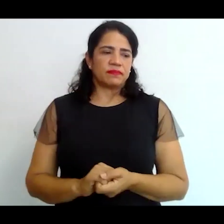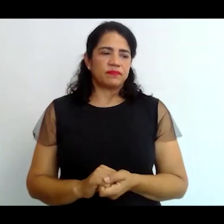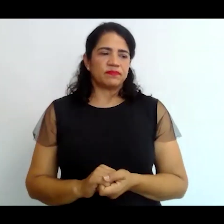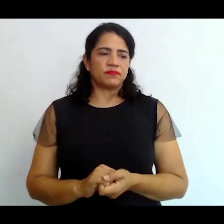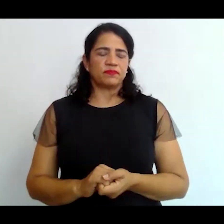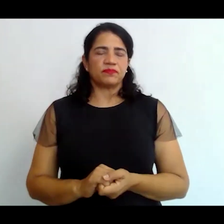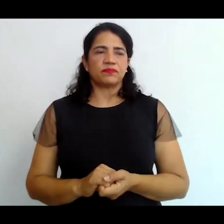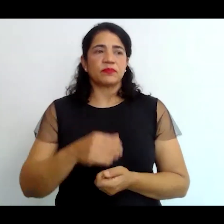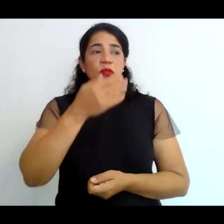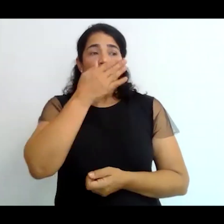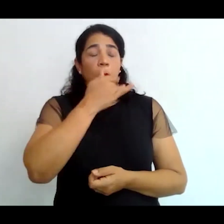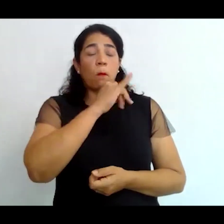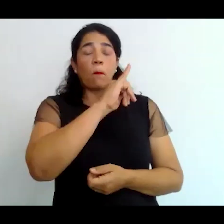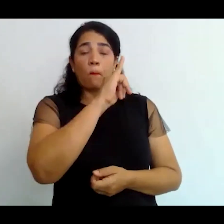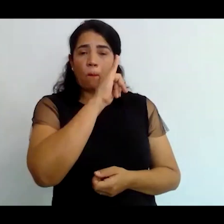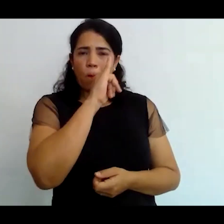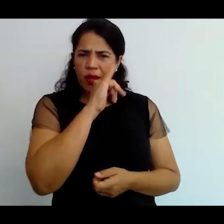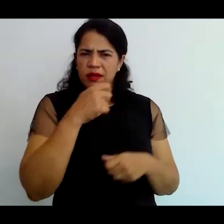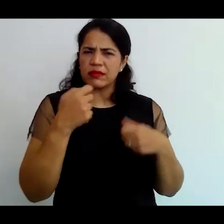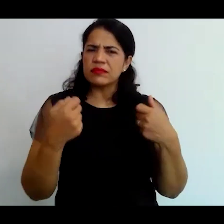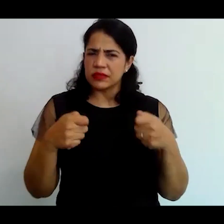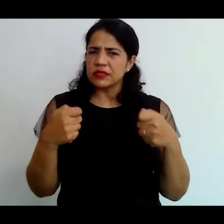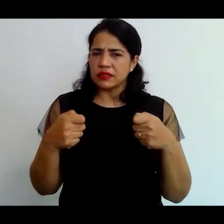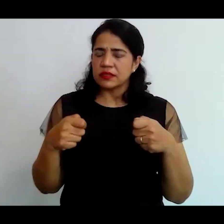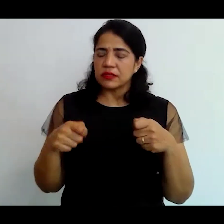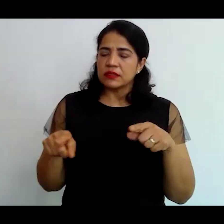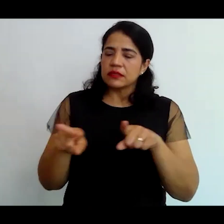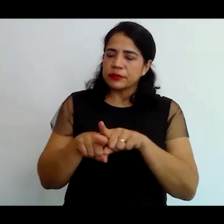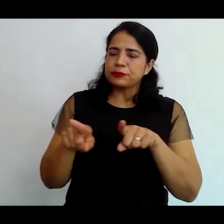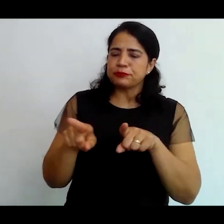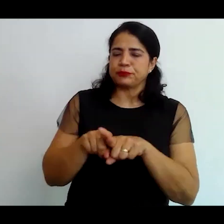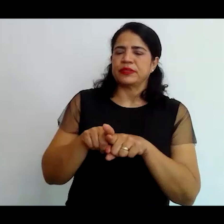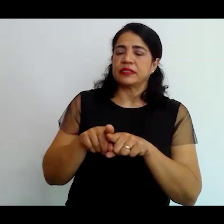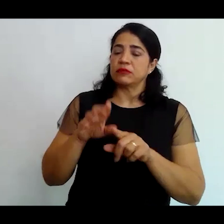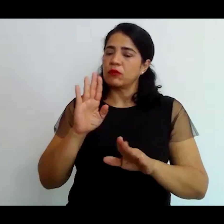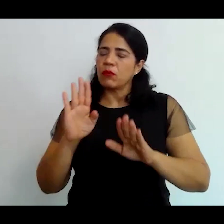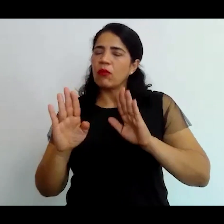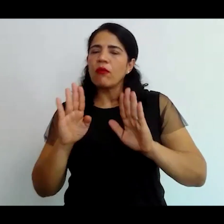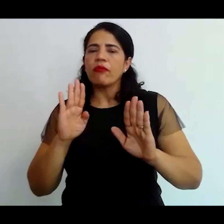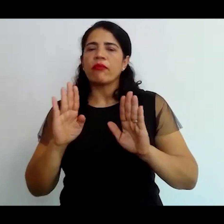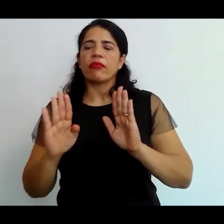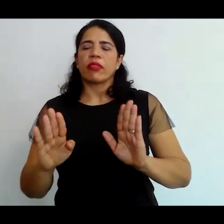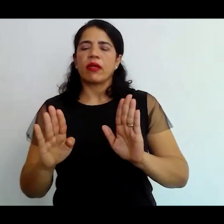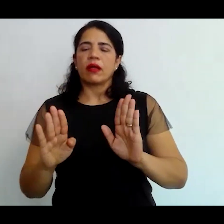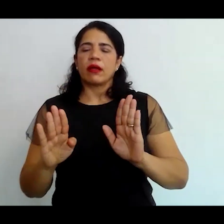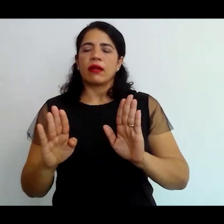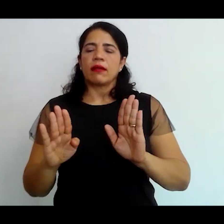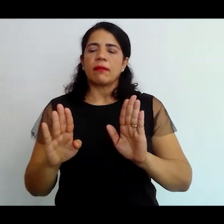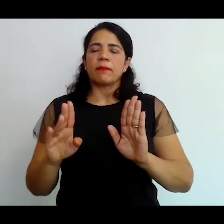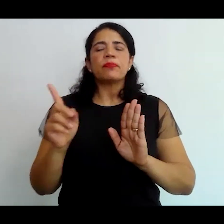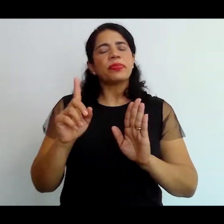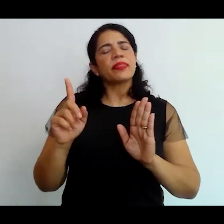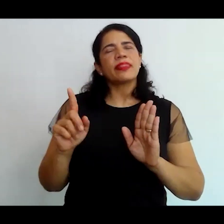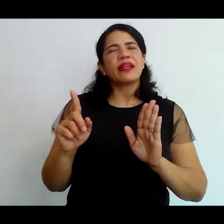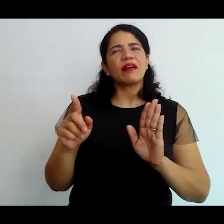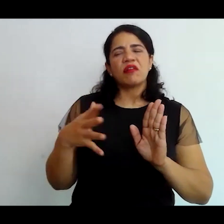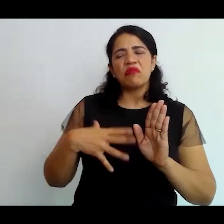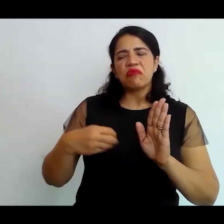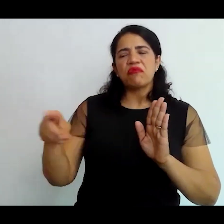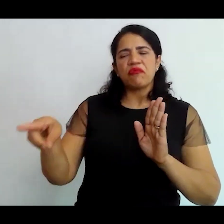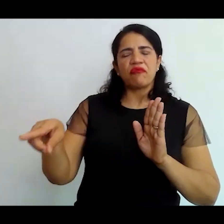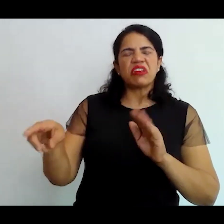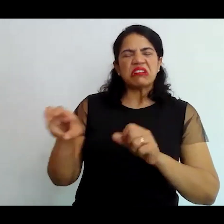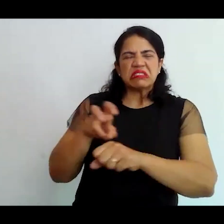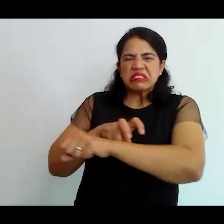não instigar os filhos à ira. Às vezes, irmãos, a gente aperta como pais, a